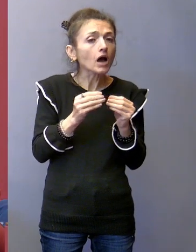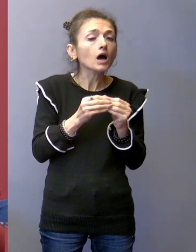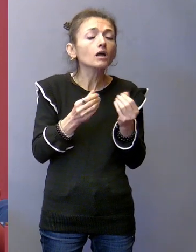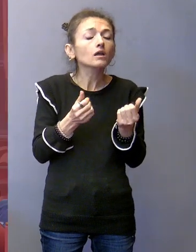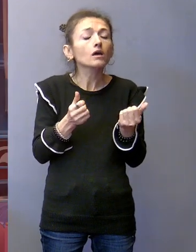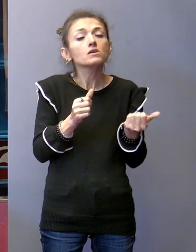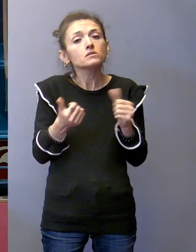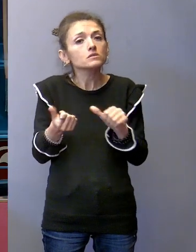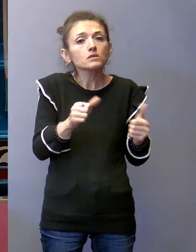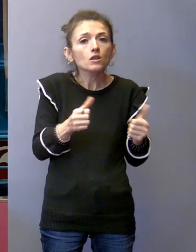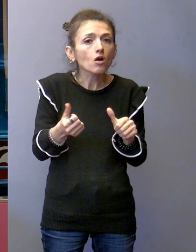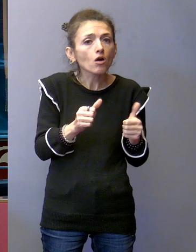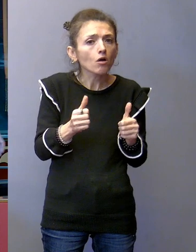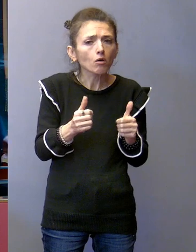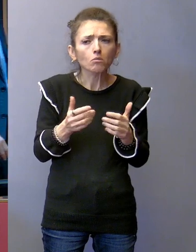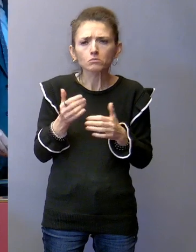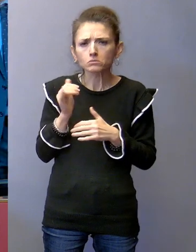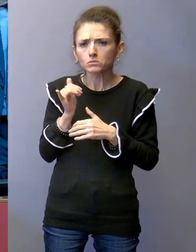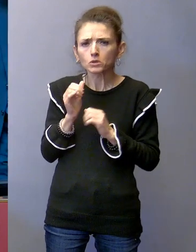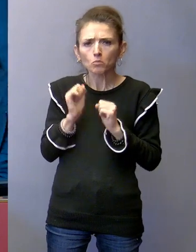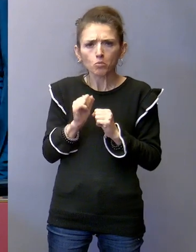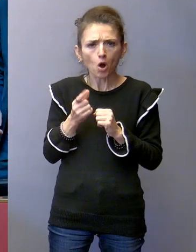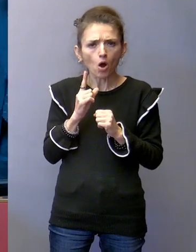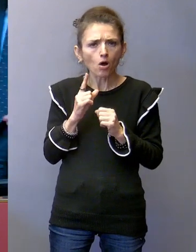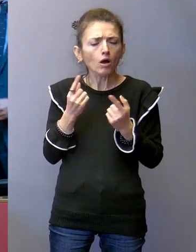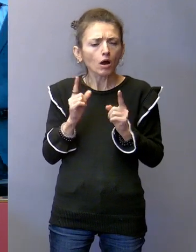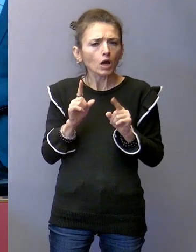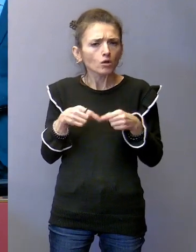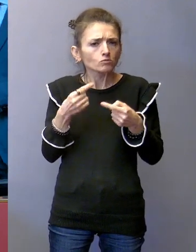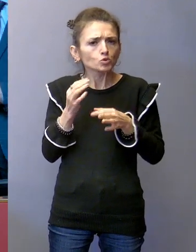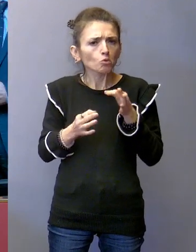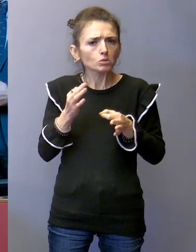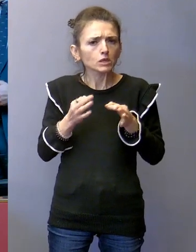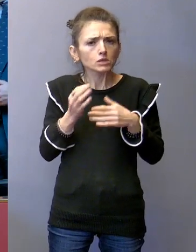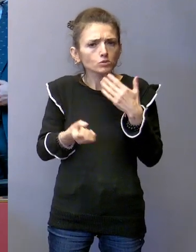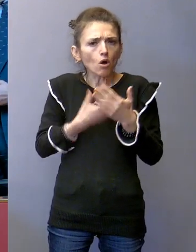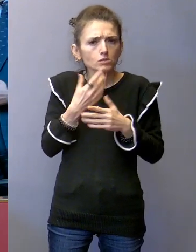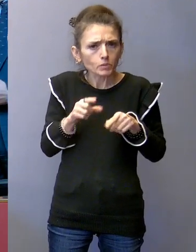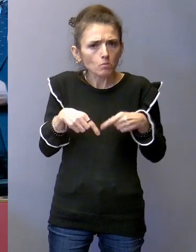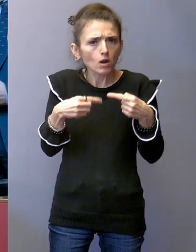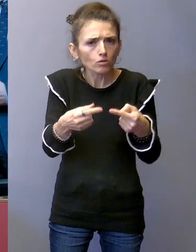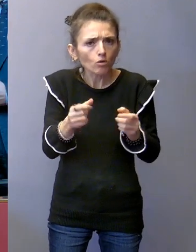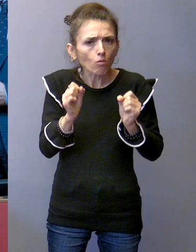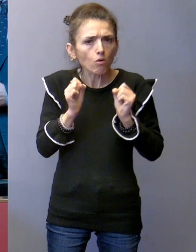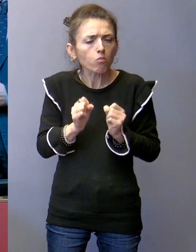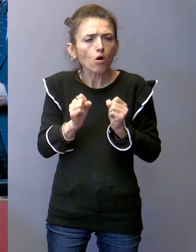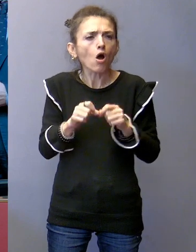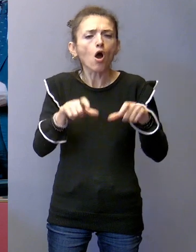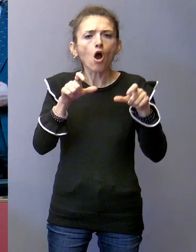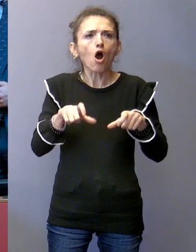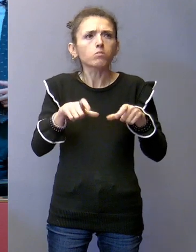darlo Anche successivamente il suo giudizio Ci mancherebbe altro non è che che esista che esiste esiste